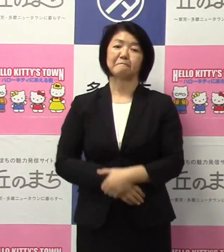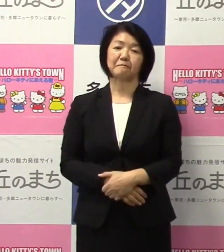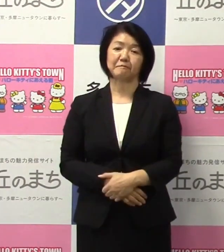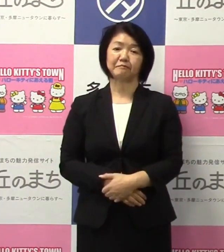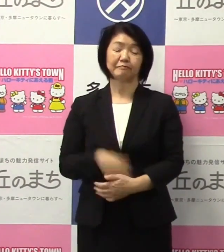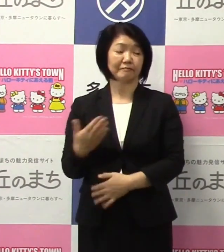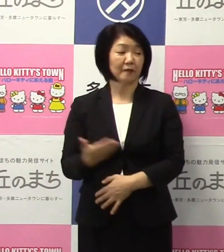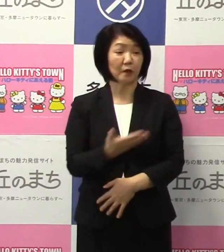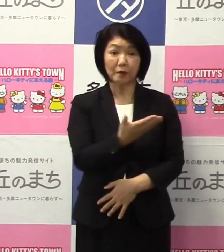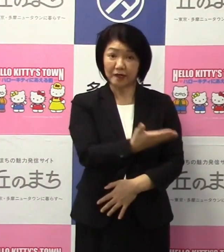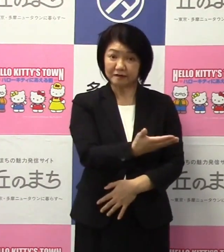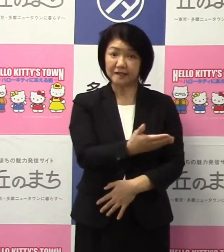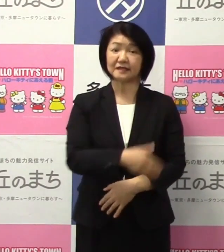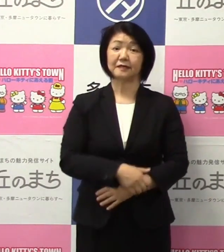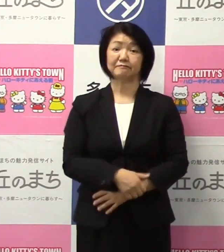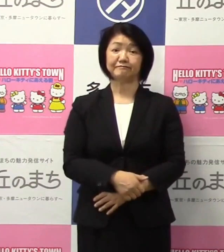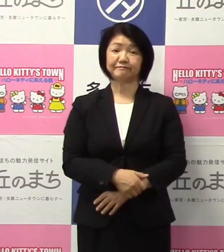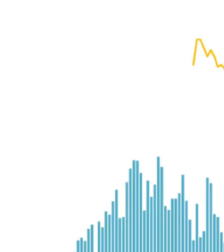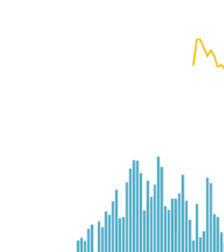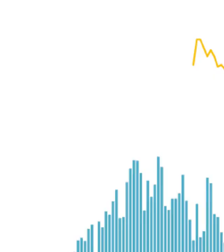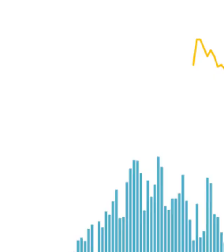このフリップをご覧ください。